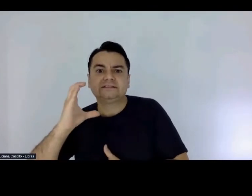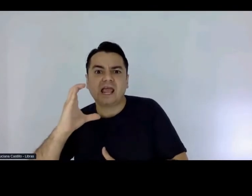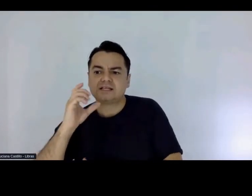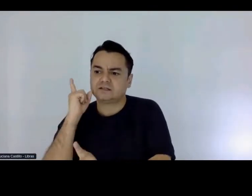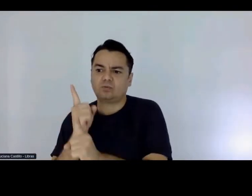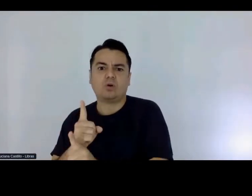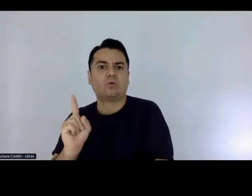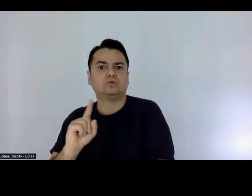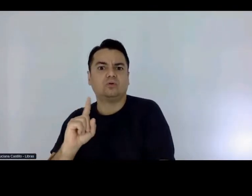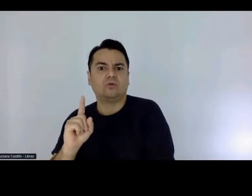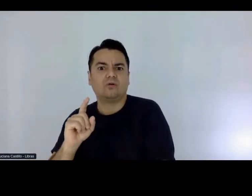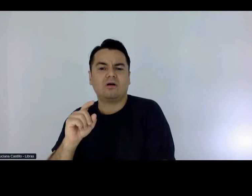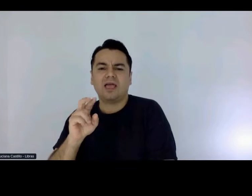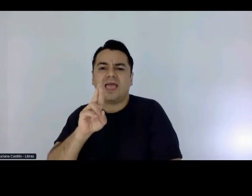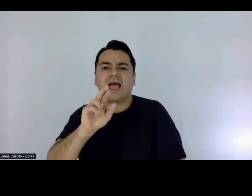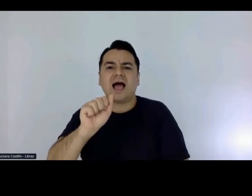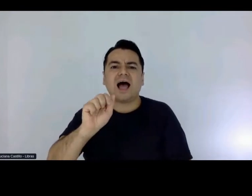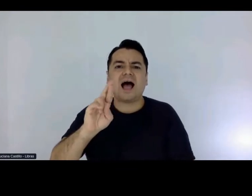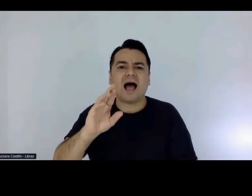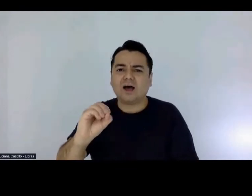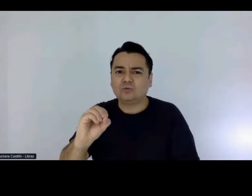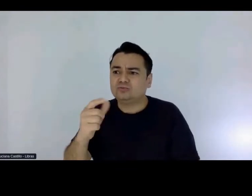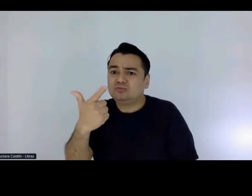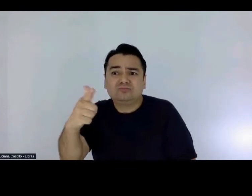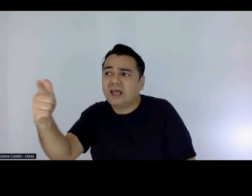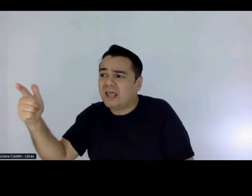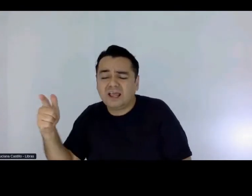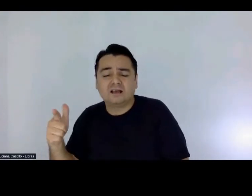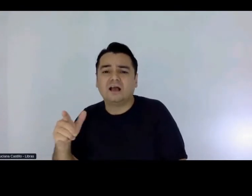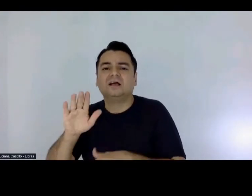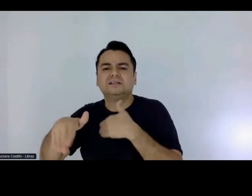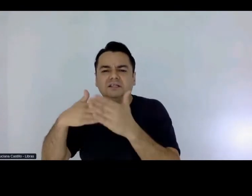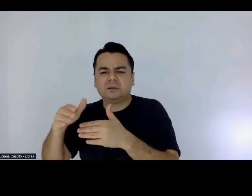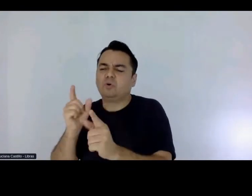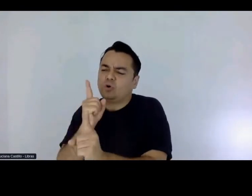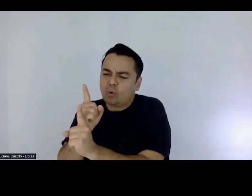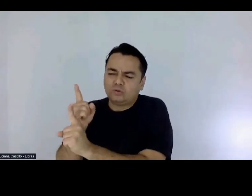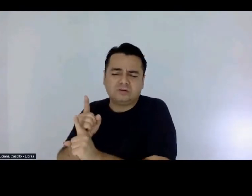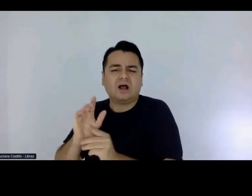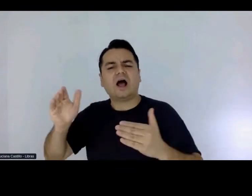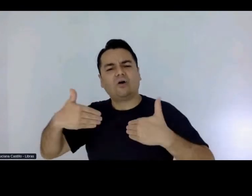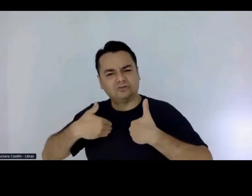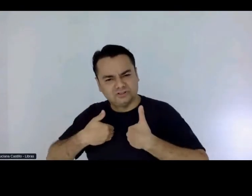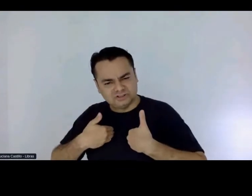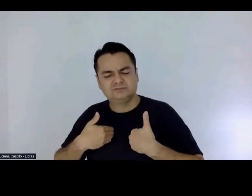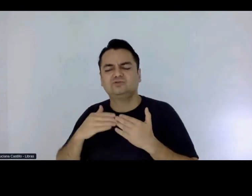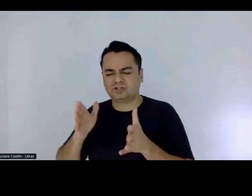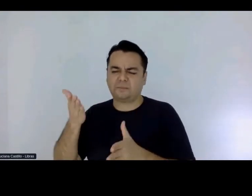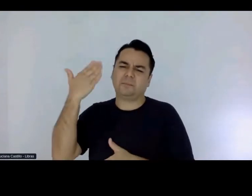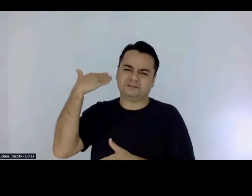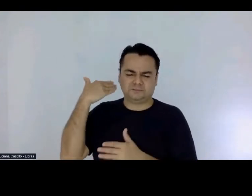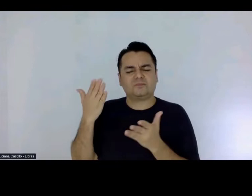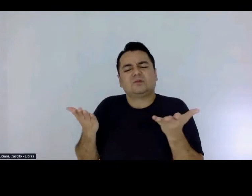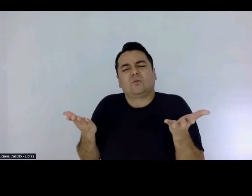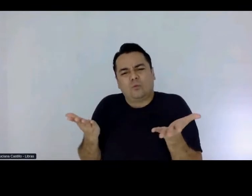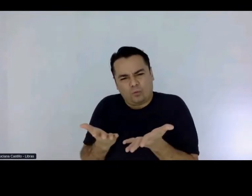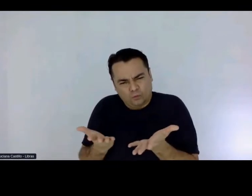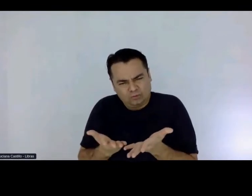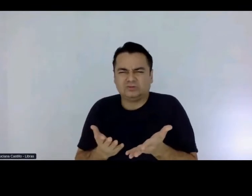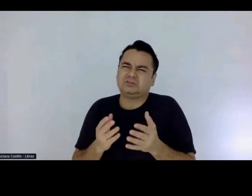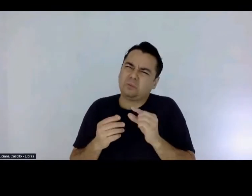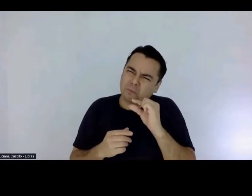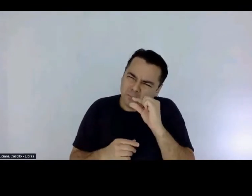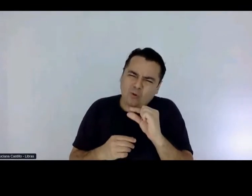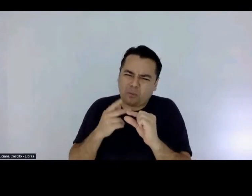o diagnóstico, e aí descobrimos o autismo já foi dessa forma, né, hoje está deixando um pouquinho